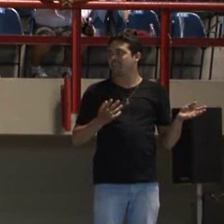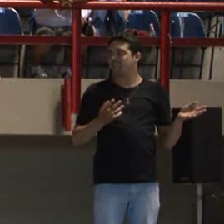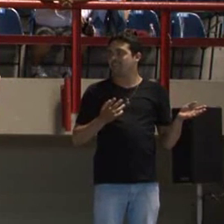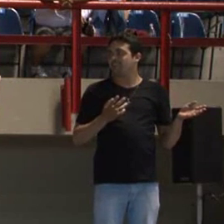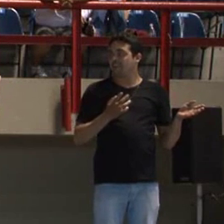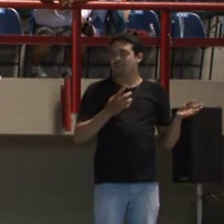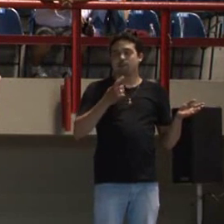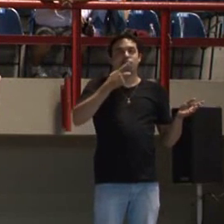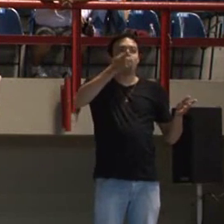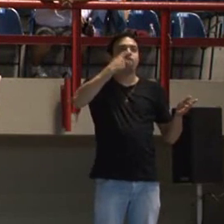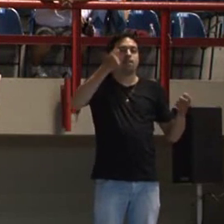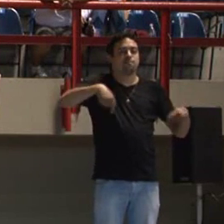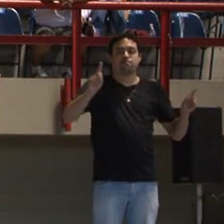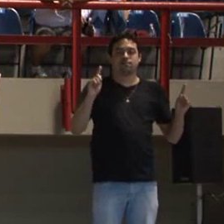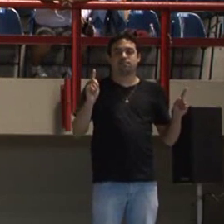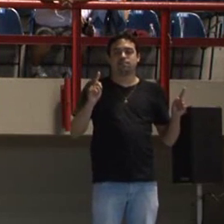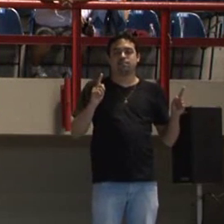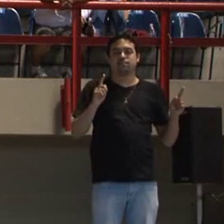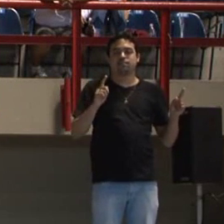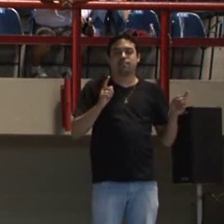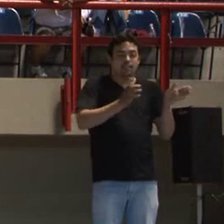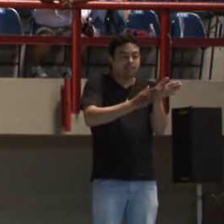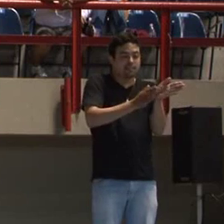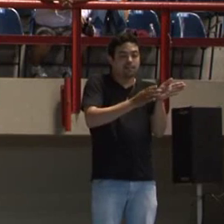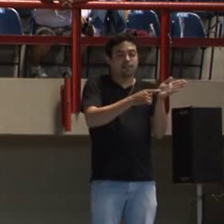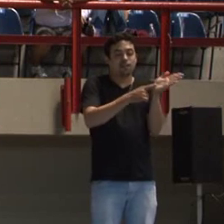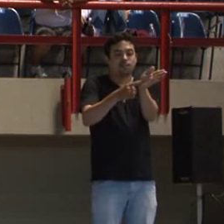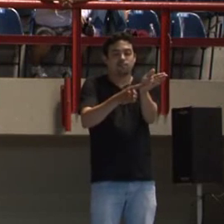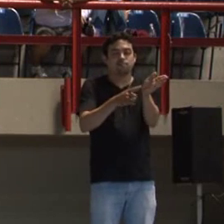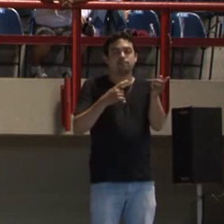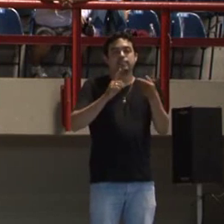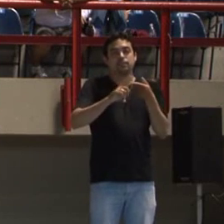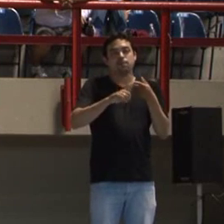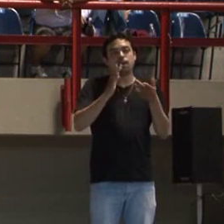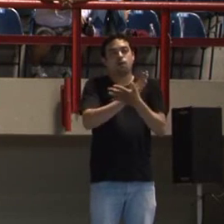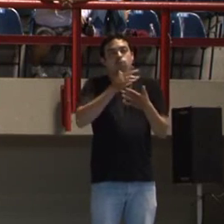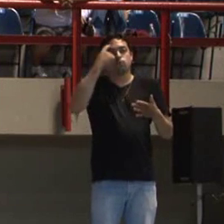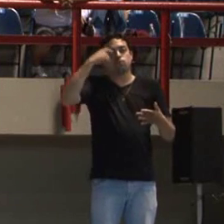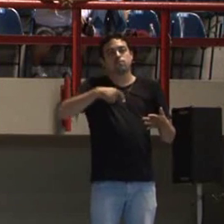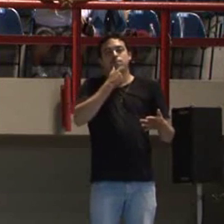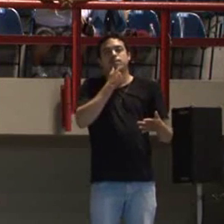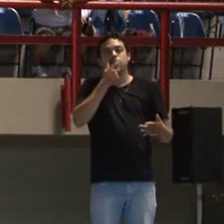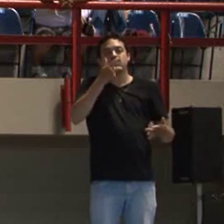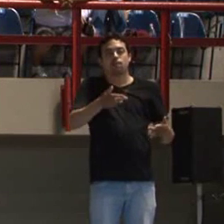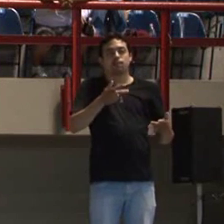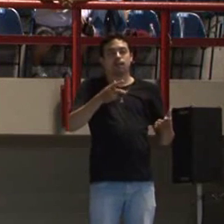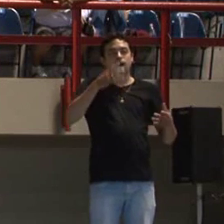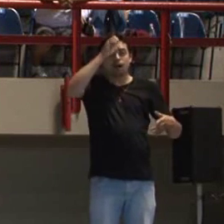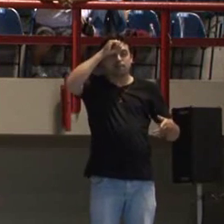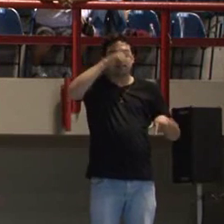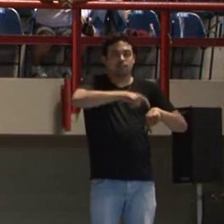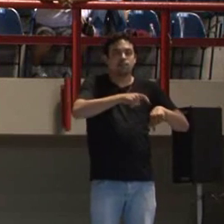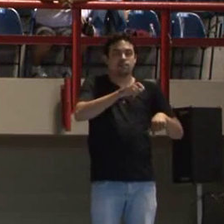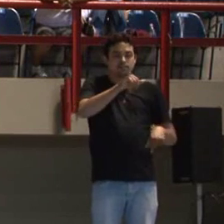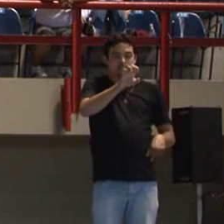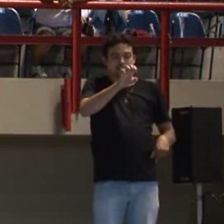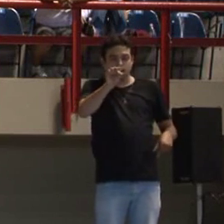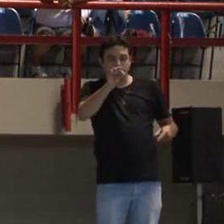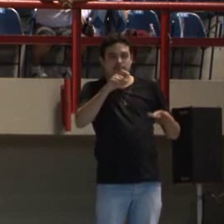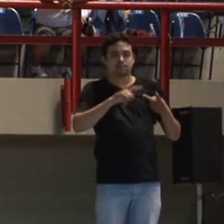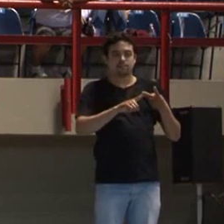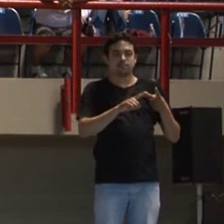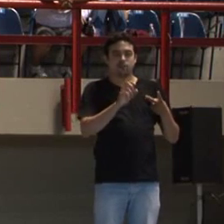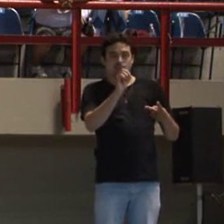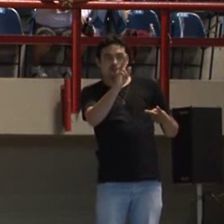Ele não precisa saber falar. Você vê que muitos nem sabem falar inglês. Aprendem na hora o yes,